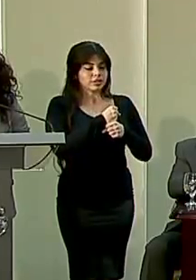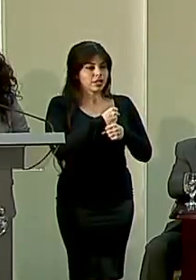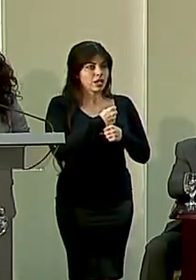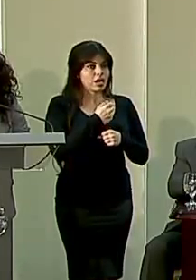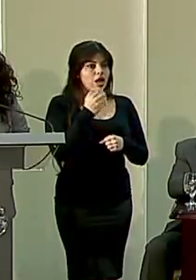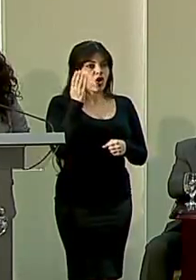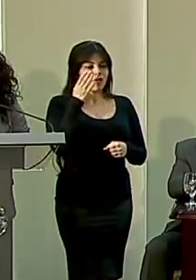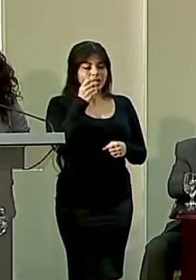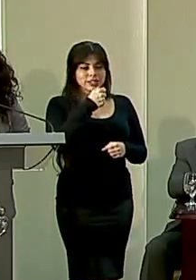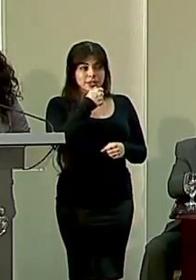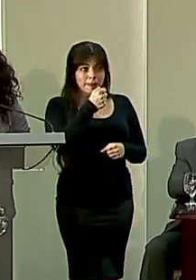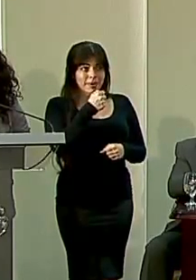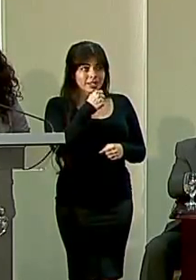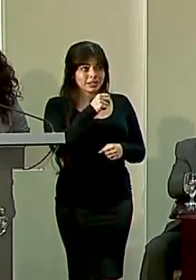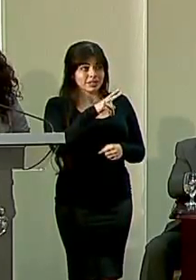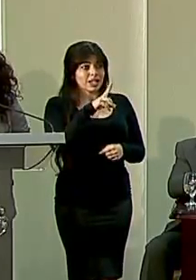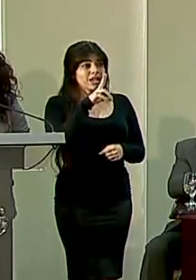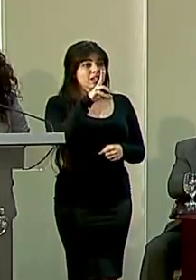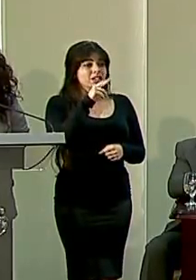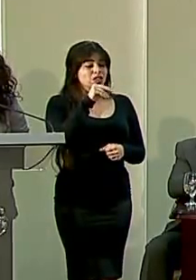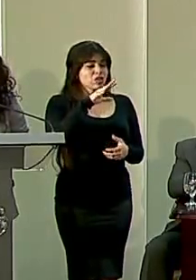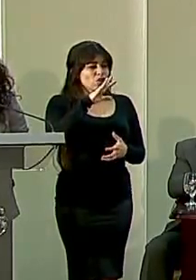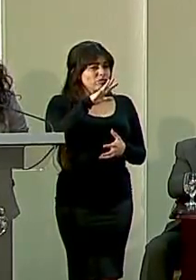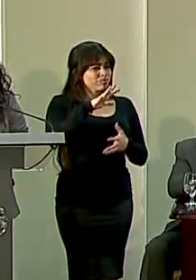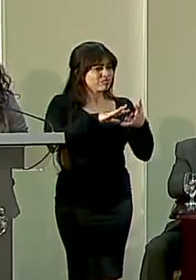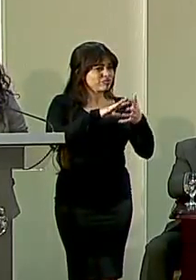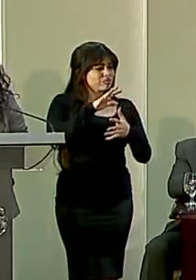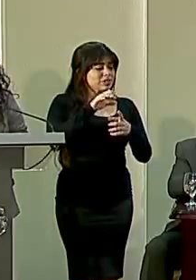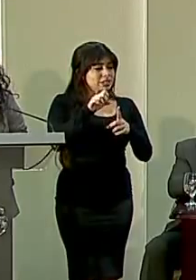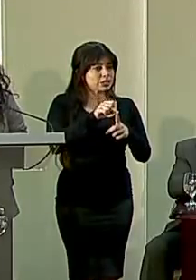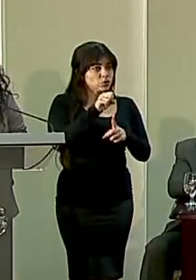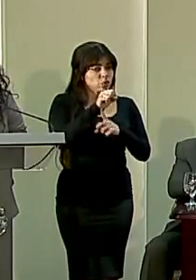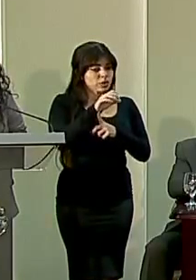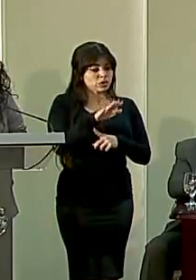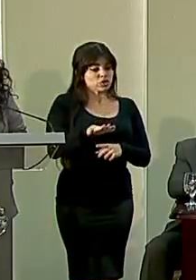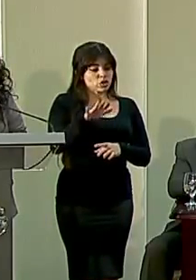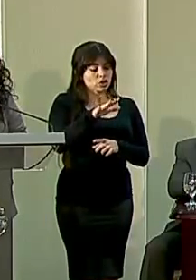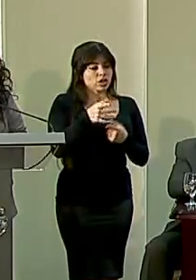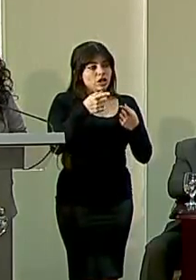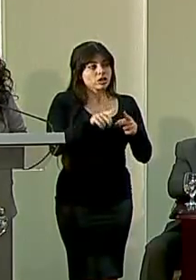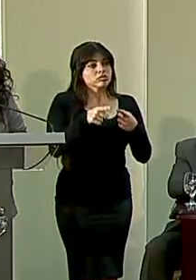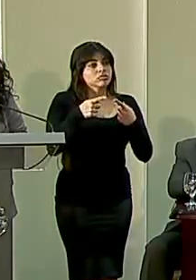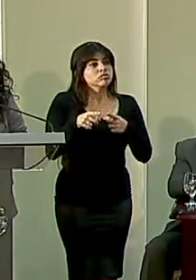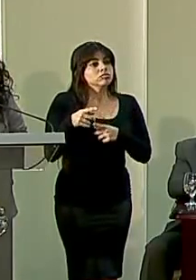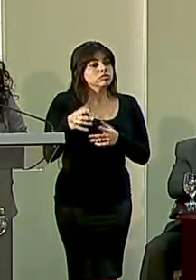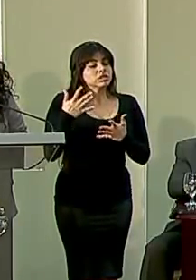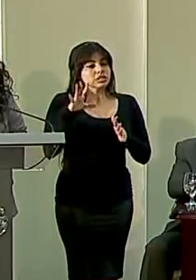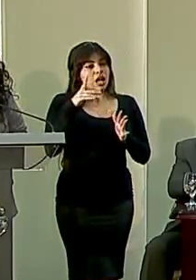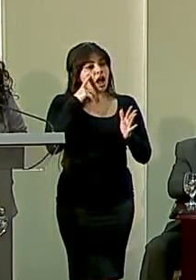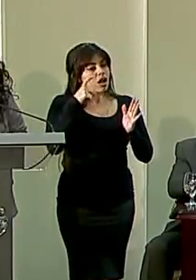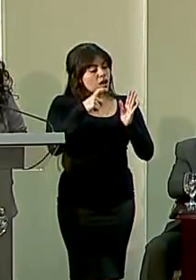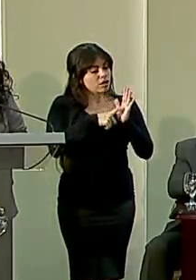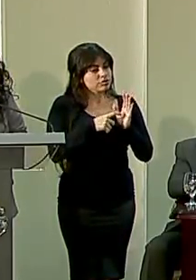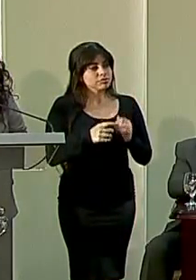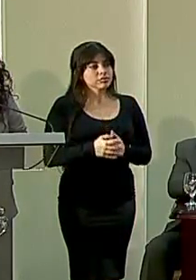de prensa y no distorsionar la situación de los hechos conocidos.